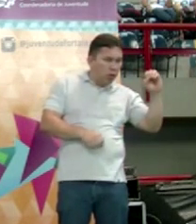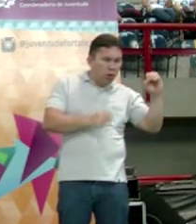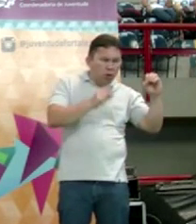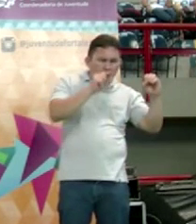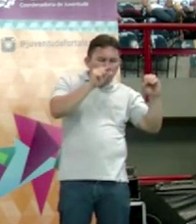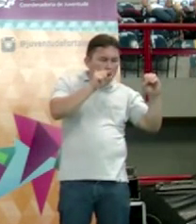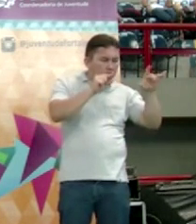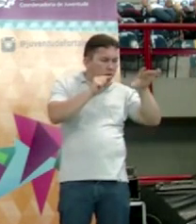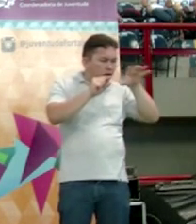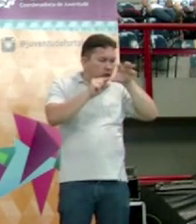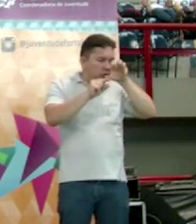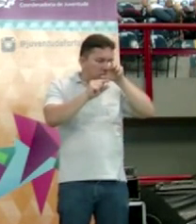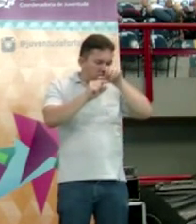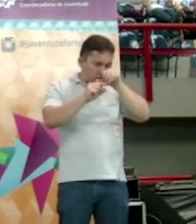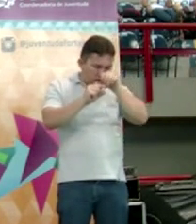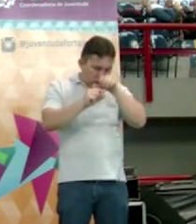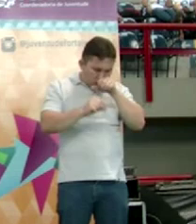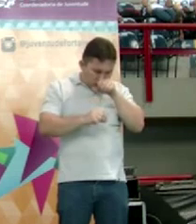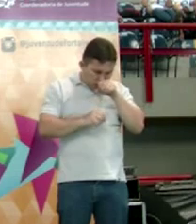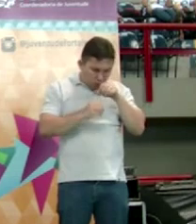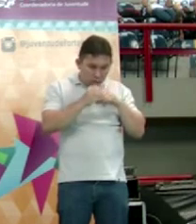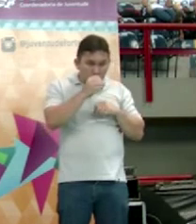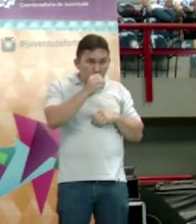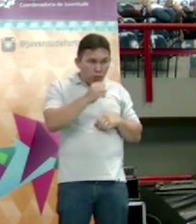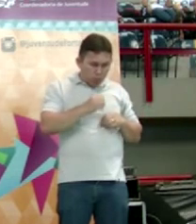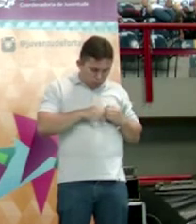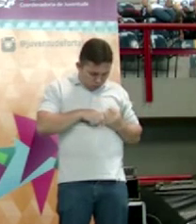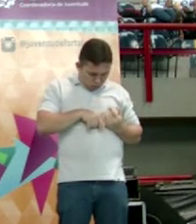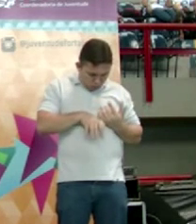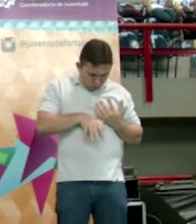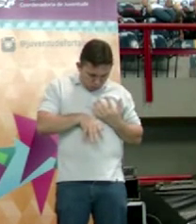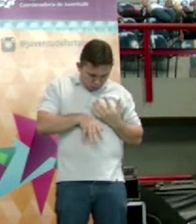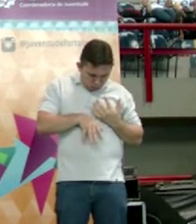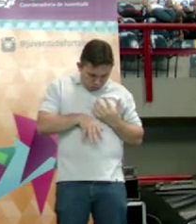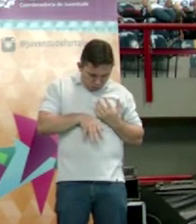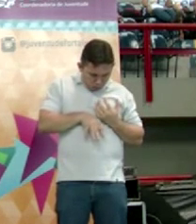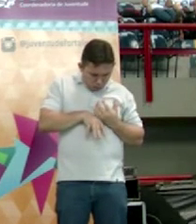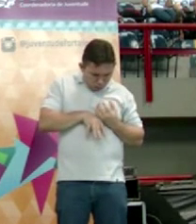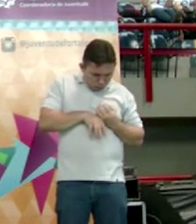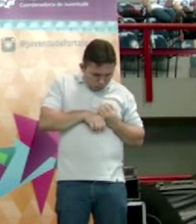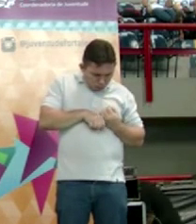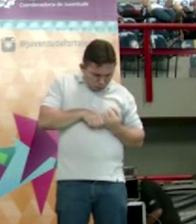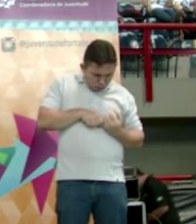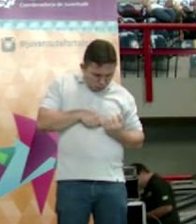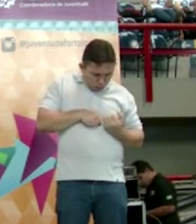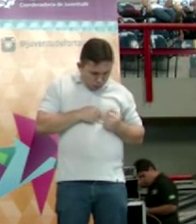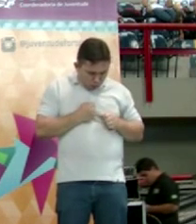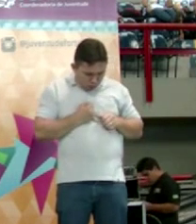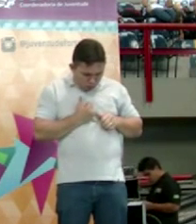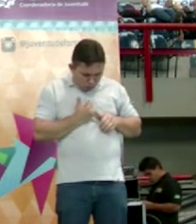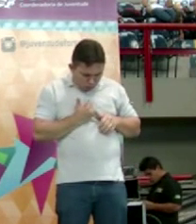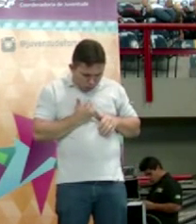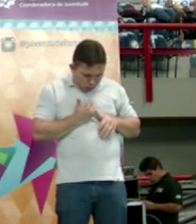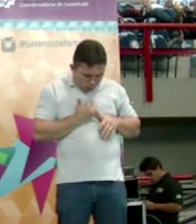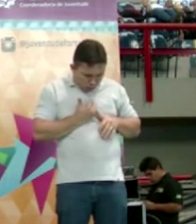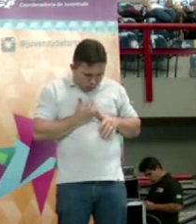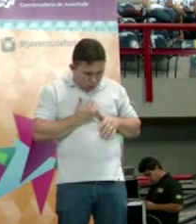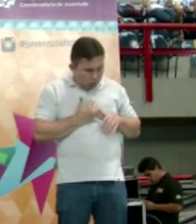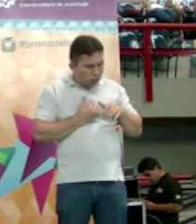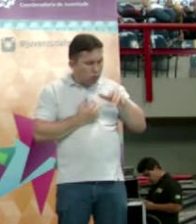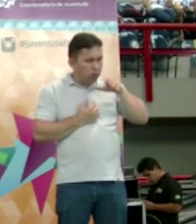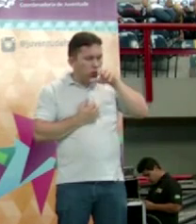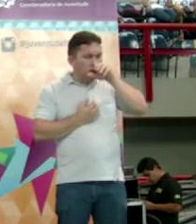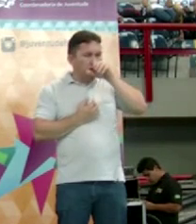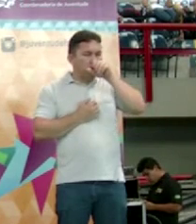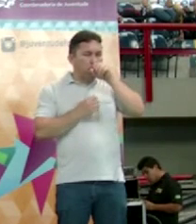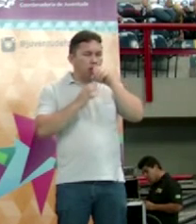quantidade de gás carbônico, uma parte das hemoglobinas vão estar ocupadas por monóxido de carbono. Você vai ter menos respiração